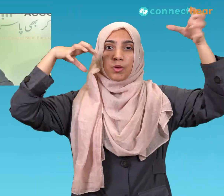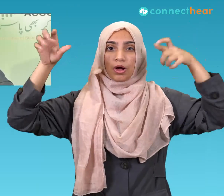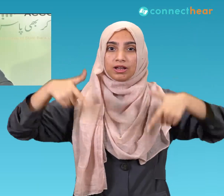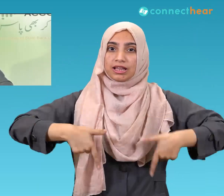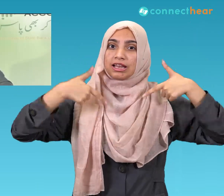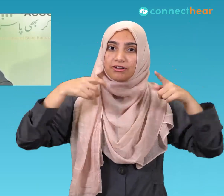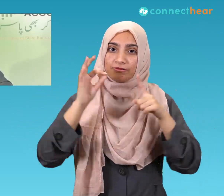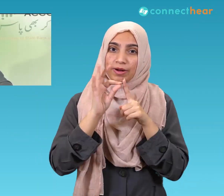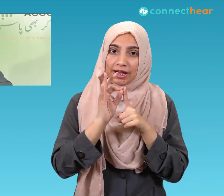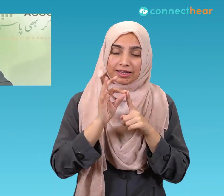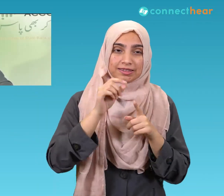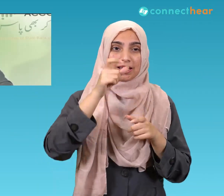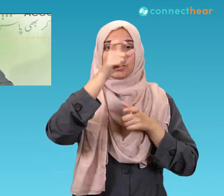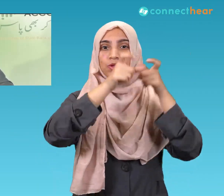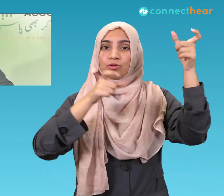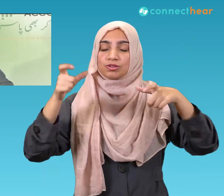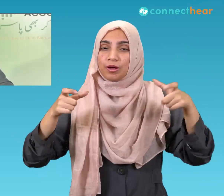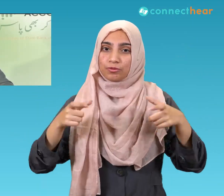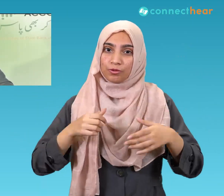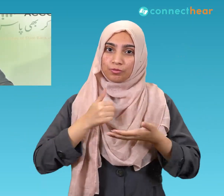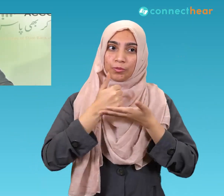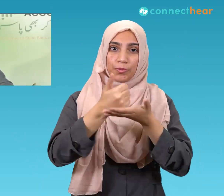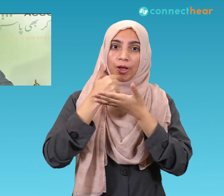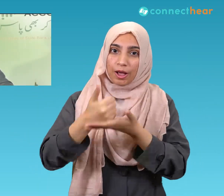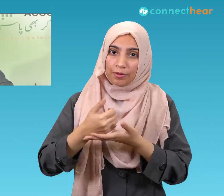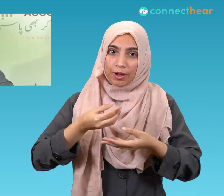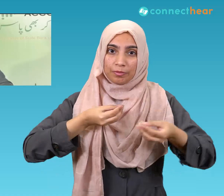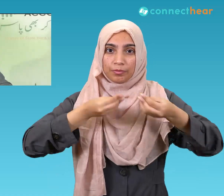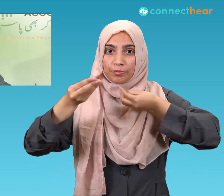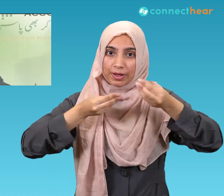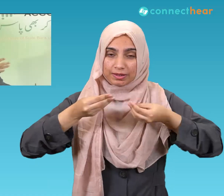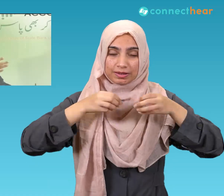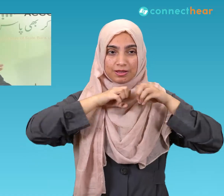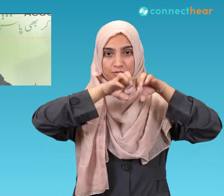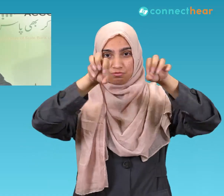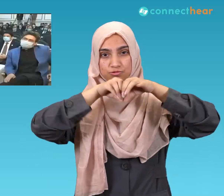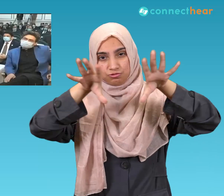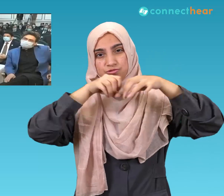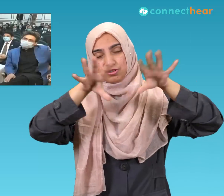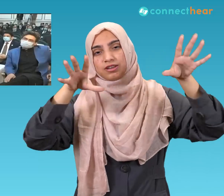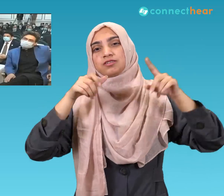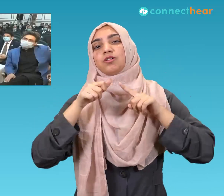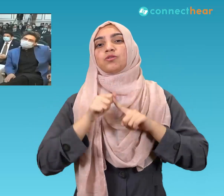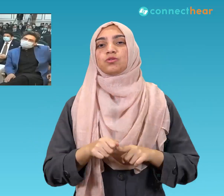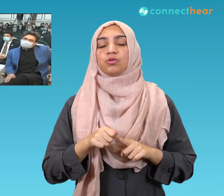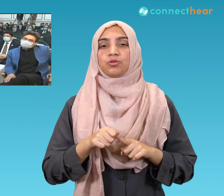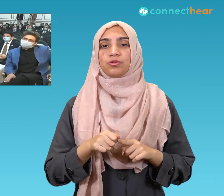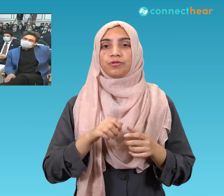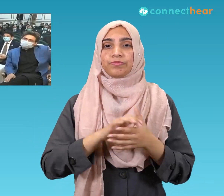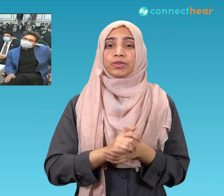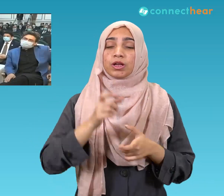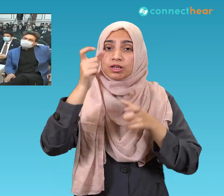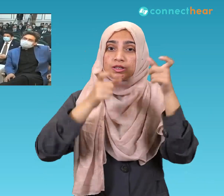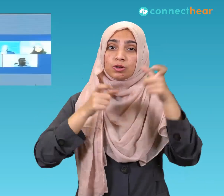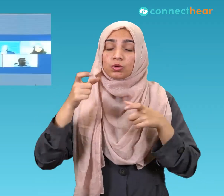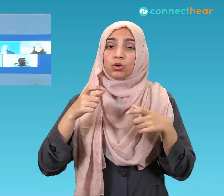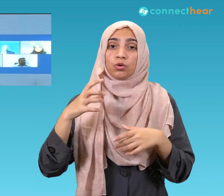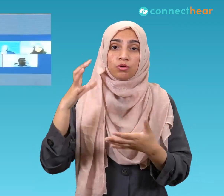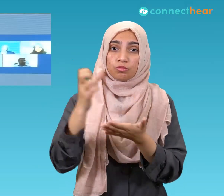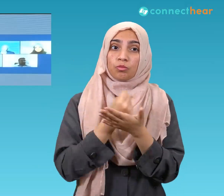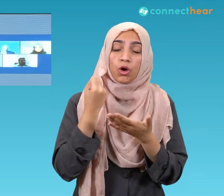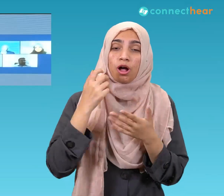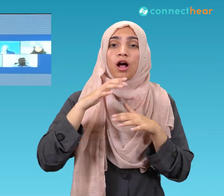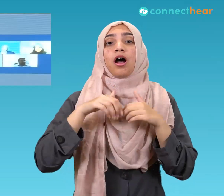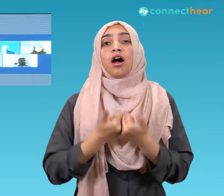اکاؤنٹس بڑھیں گے, کیونکہ ابھی بھی لوگوں کو پوری طرح اندازہ نہیں ہے اس کا. اب یہ میں دیکھ رہا تھا زیادہ تر تو لوگوں نے سوشل میڈیا سے پک کیا